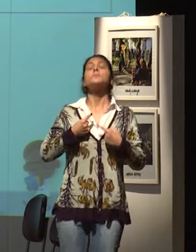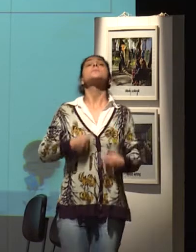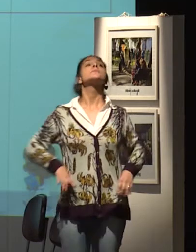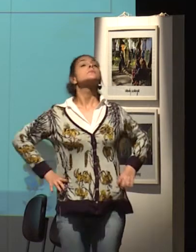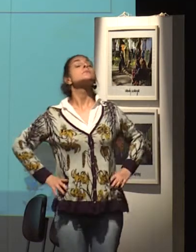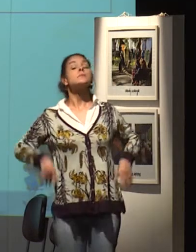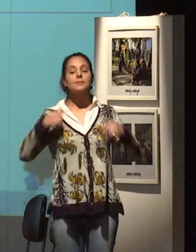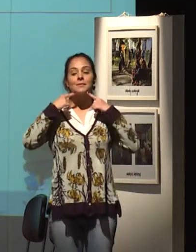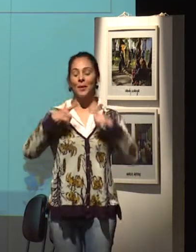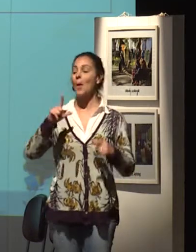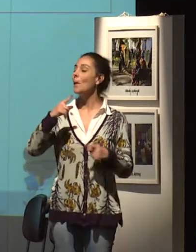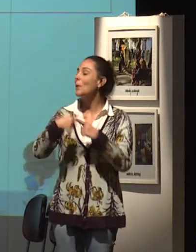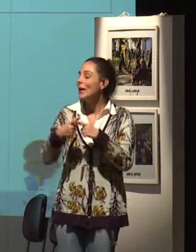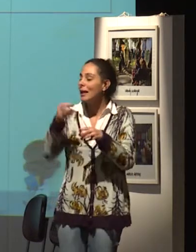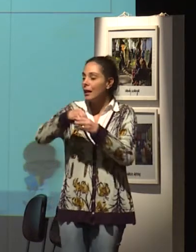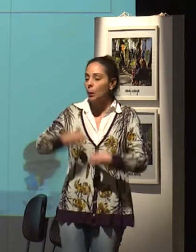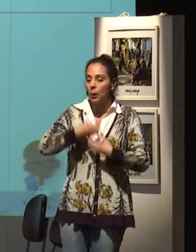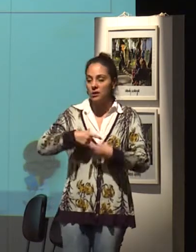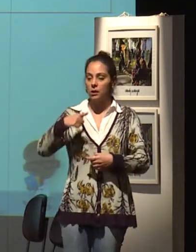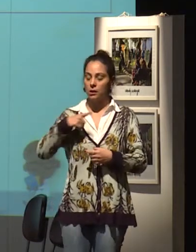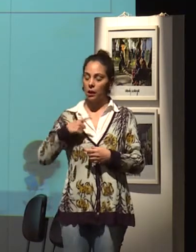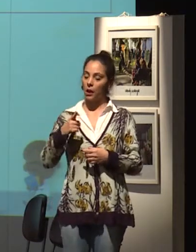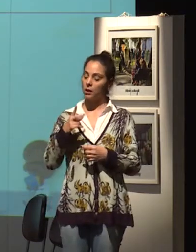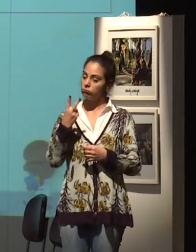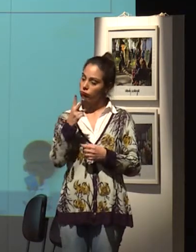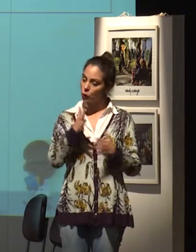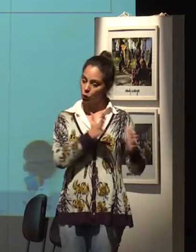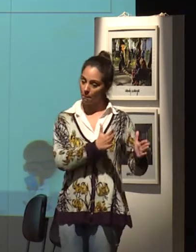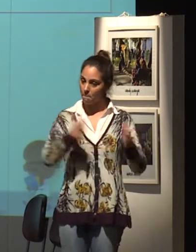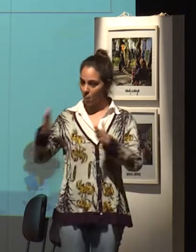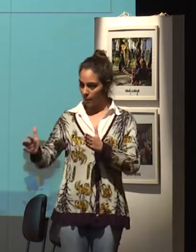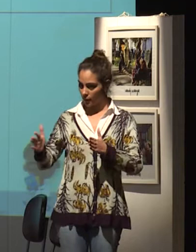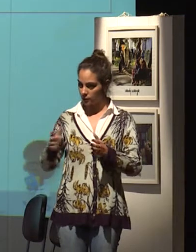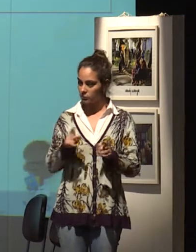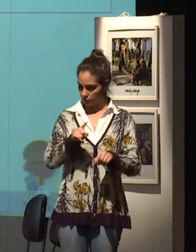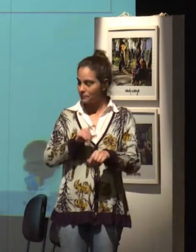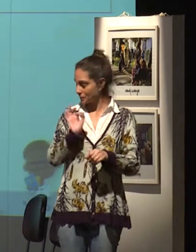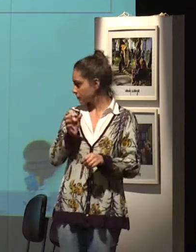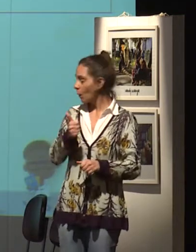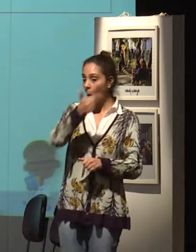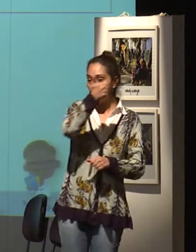ele fala a respeito da cabeça elevada. Porque dentro da poesia tinha 2 momentos.